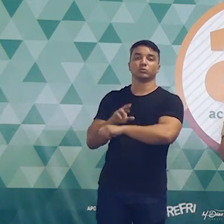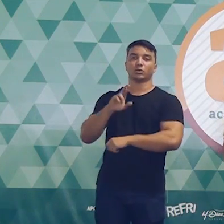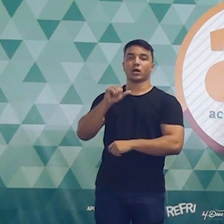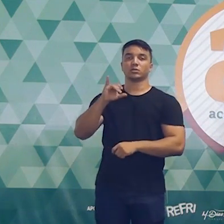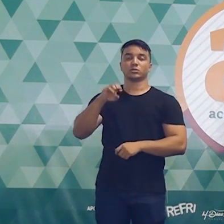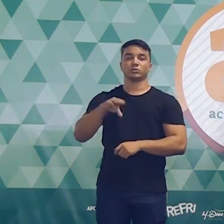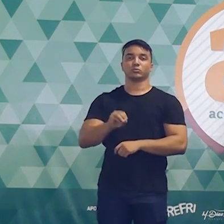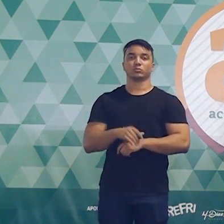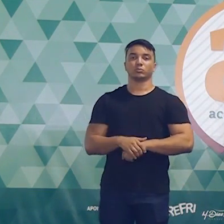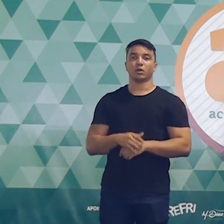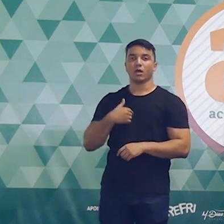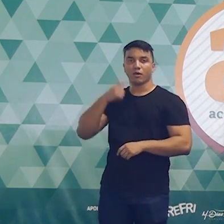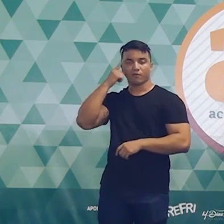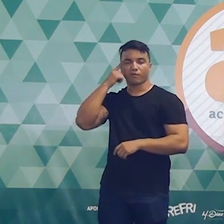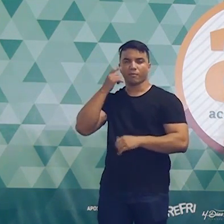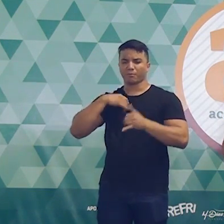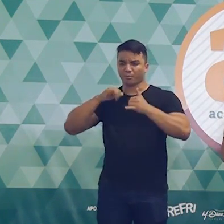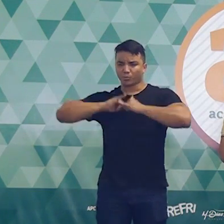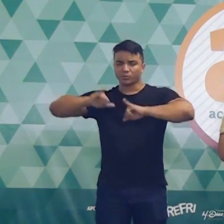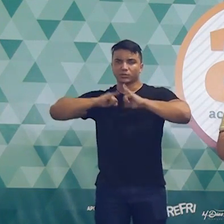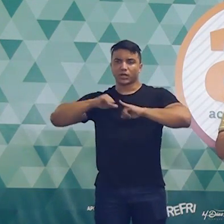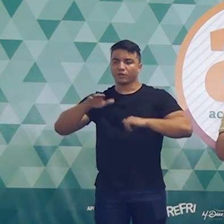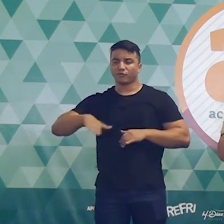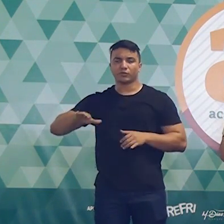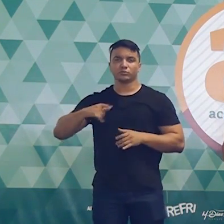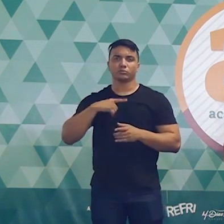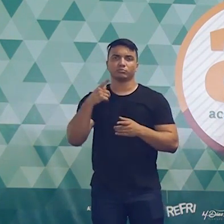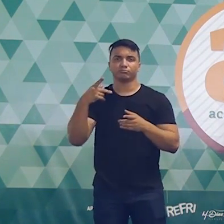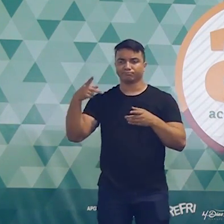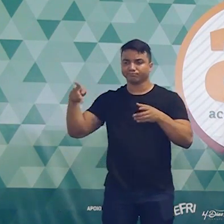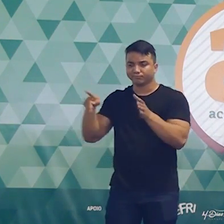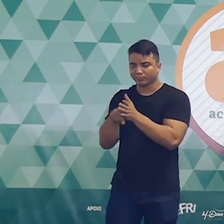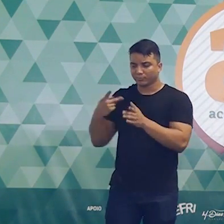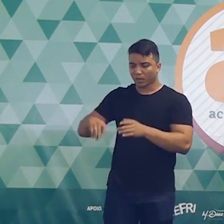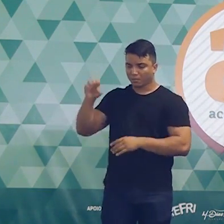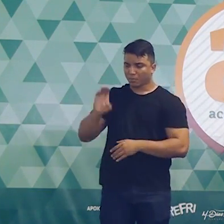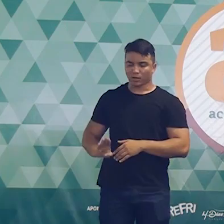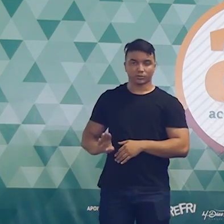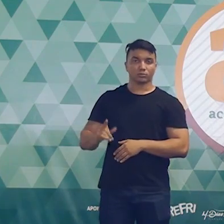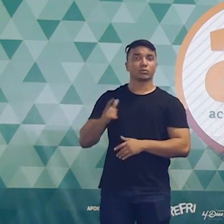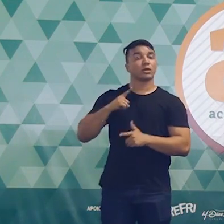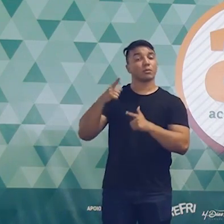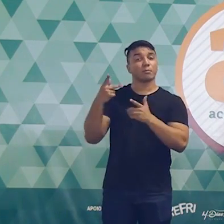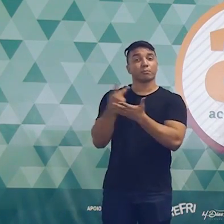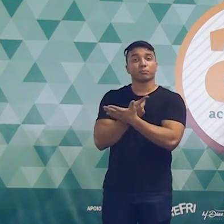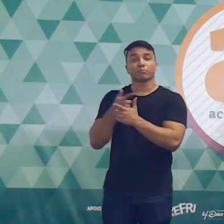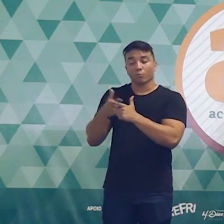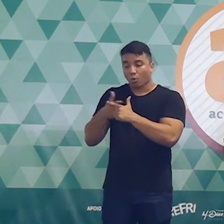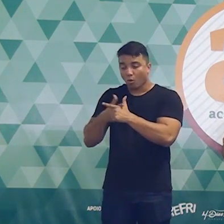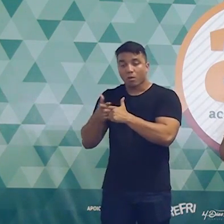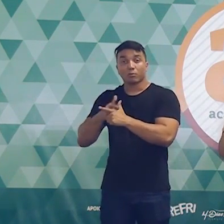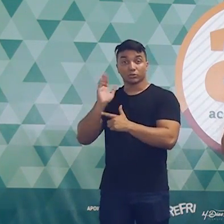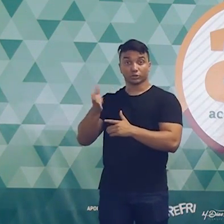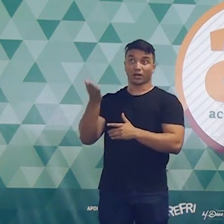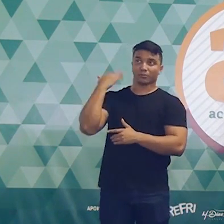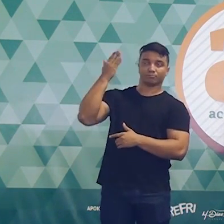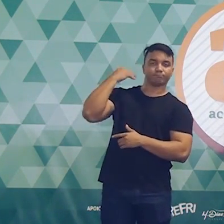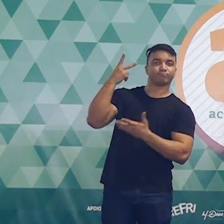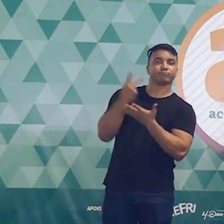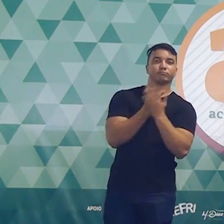lá, publicidade infantil em questão no Brasil. Muitos dos problemas que já foram prova, vários desses